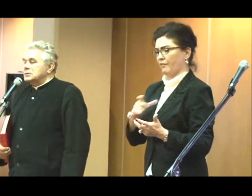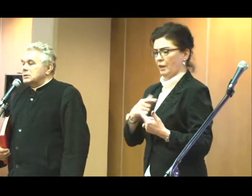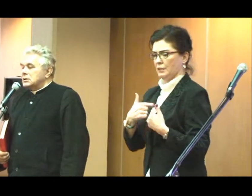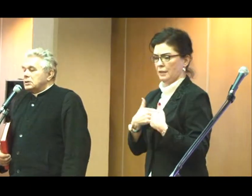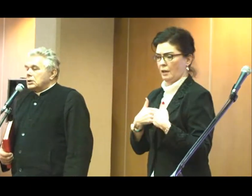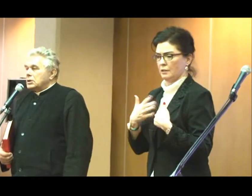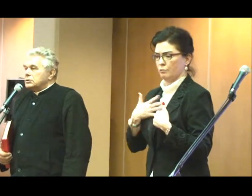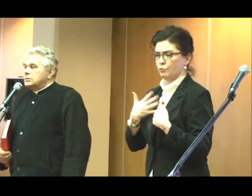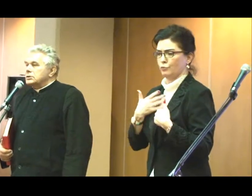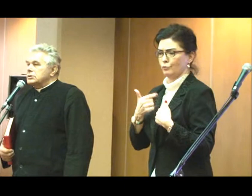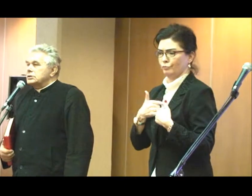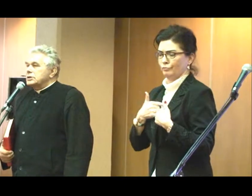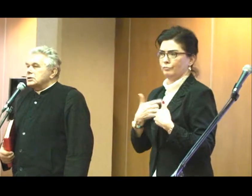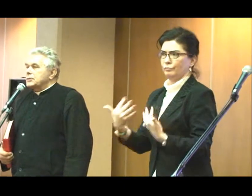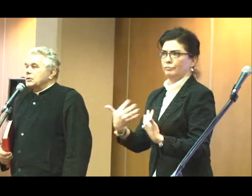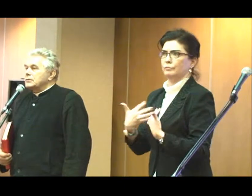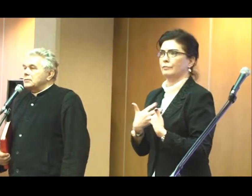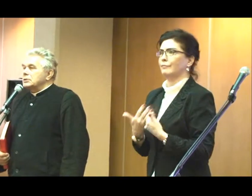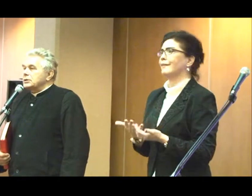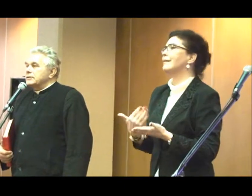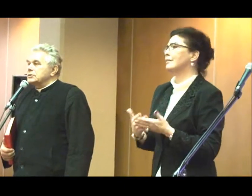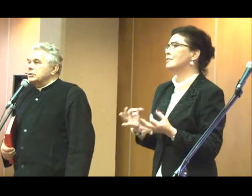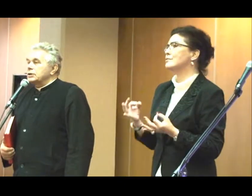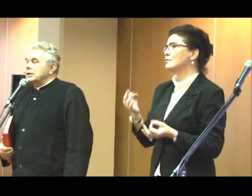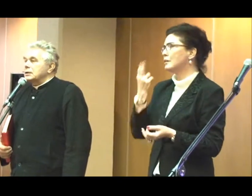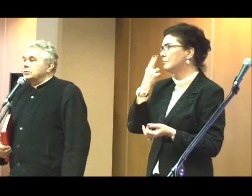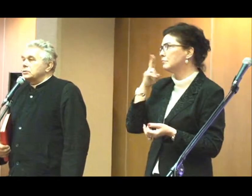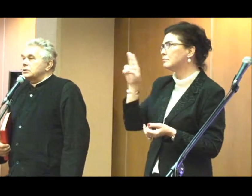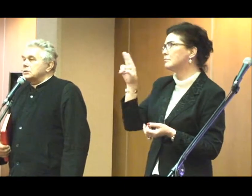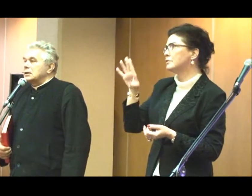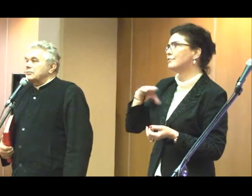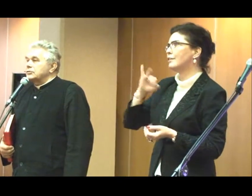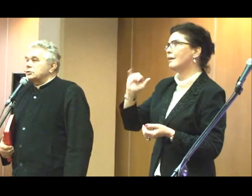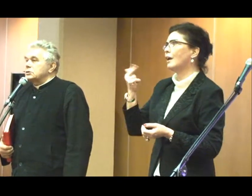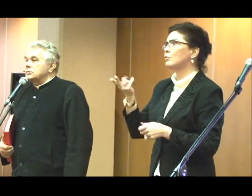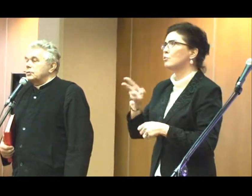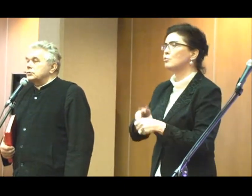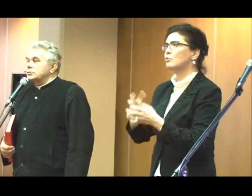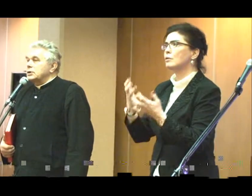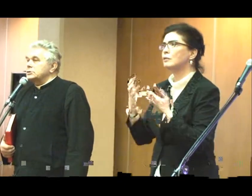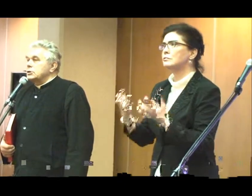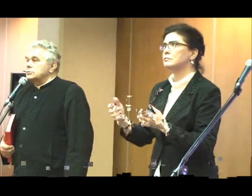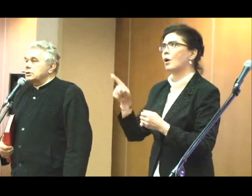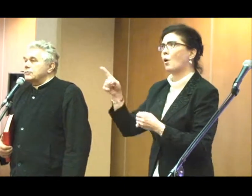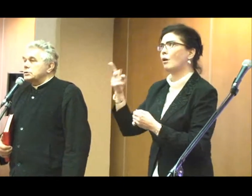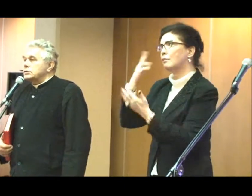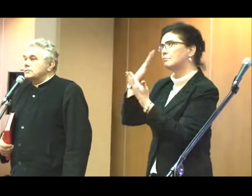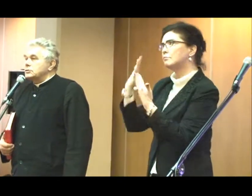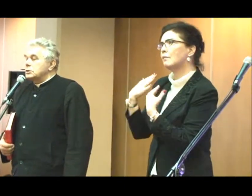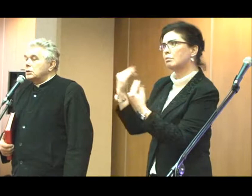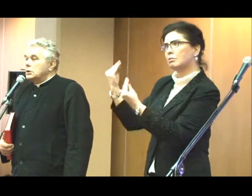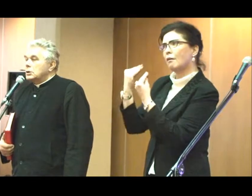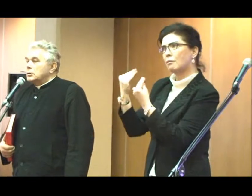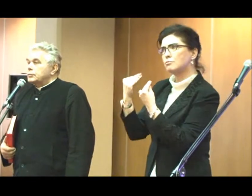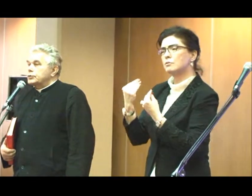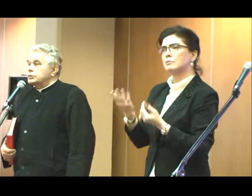sercem. Stąd też dzisiaj spoglądamy na świętego Jana, który chce nam w ten sposób dać naukę